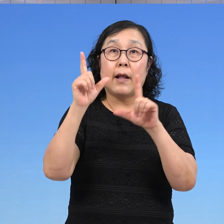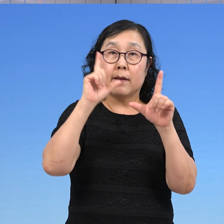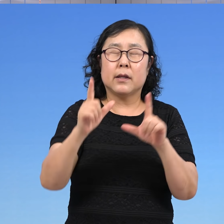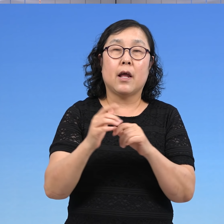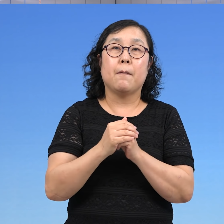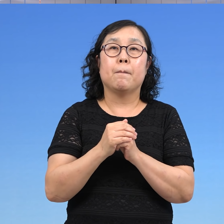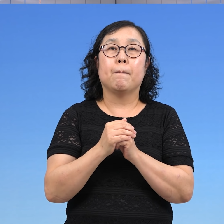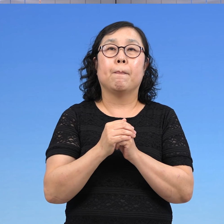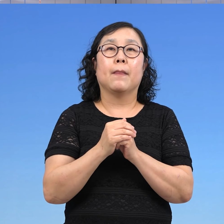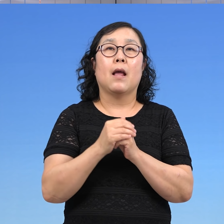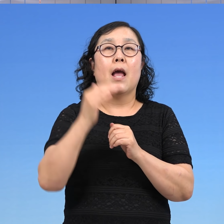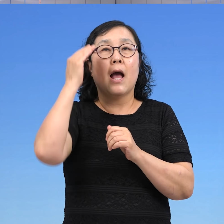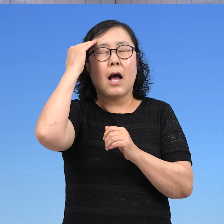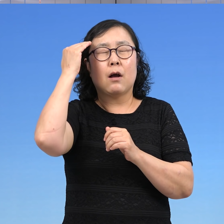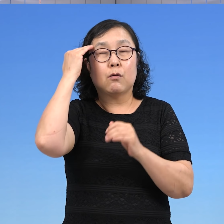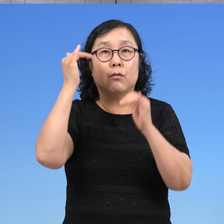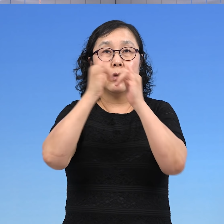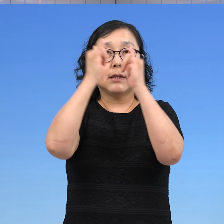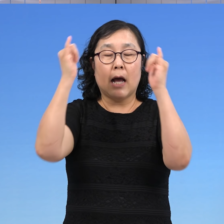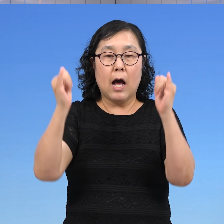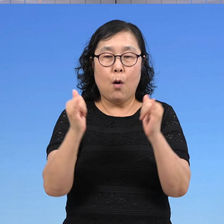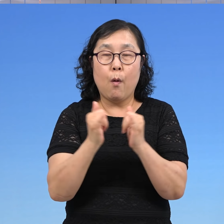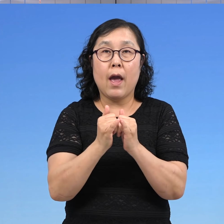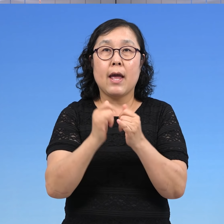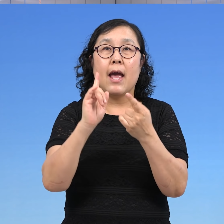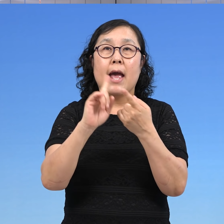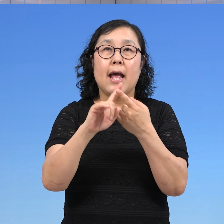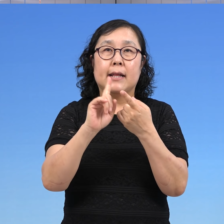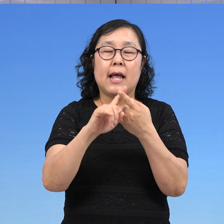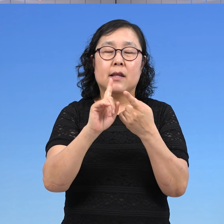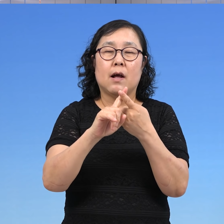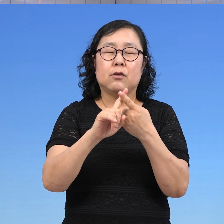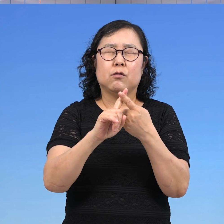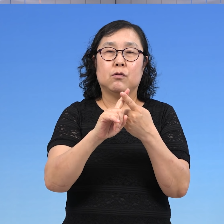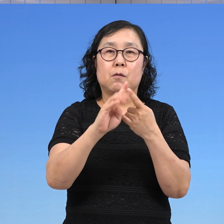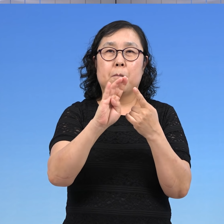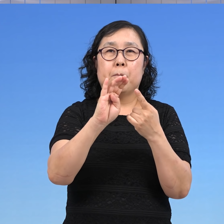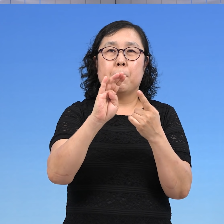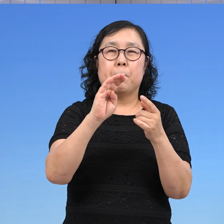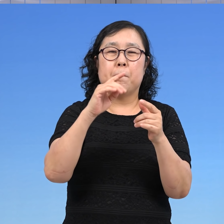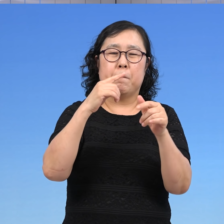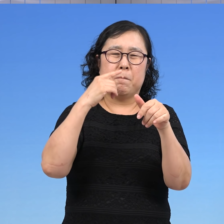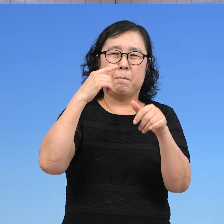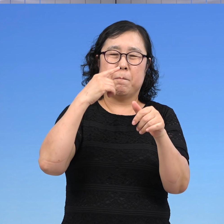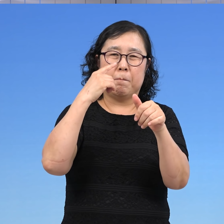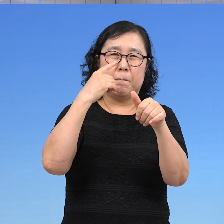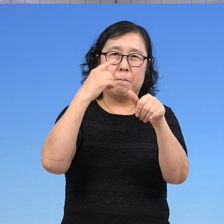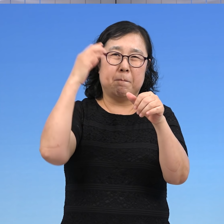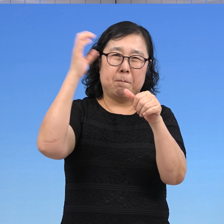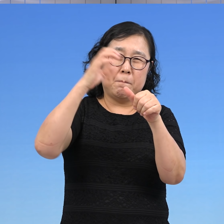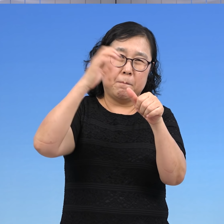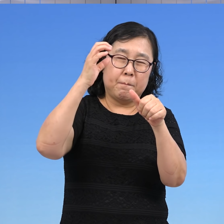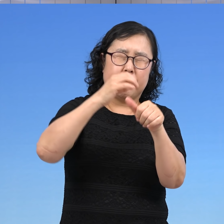해본 이태리 차 박자가 뭐 한국 사회에 대하여 마음 엄청나게 혹평을 합니다